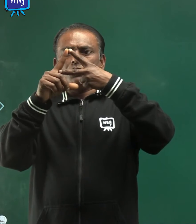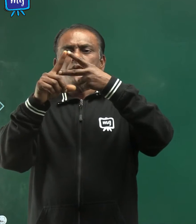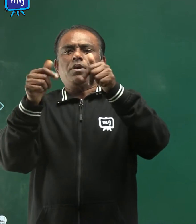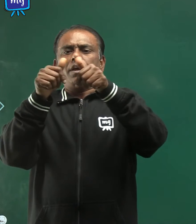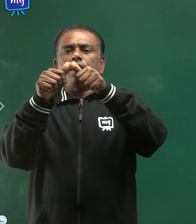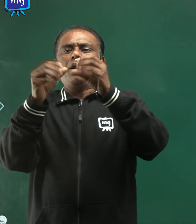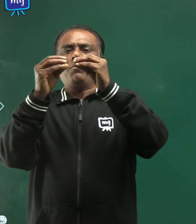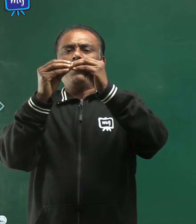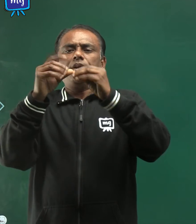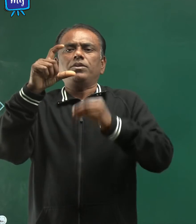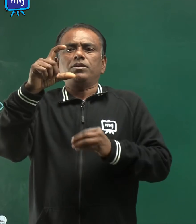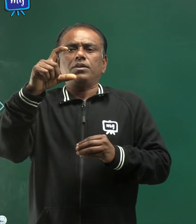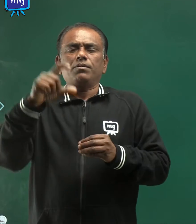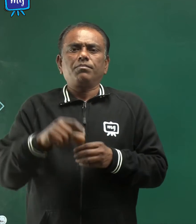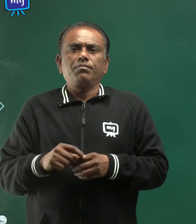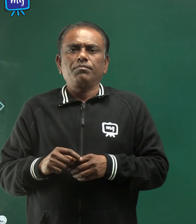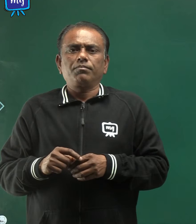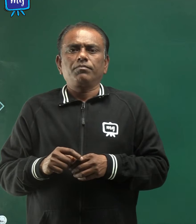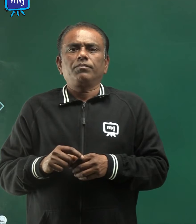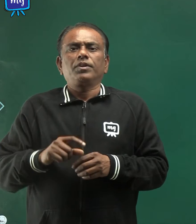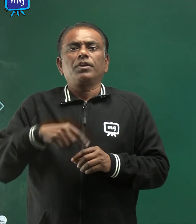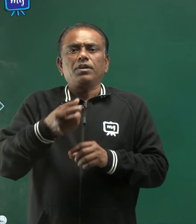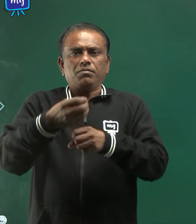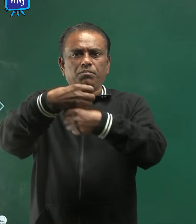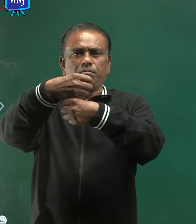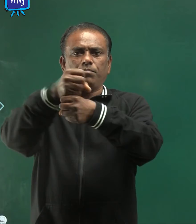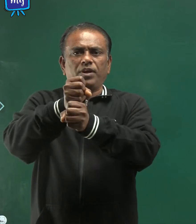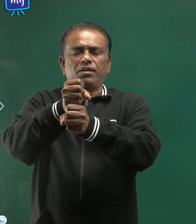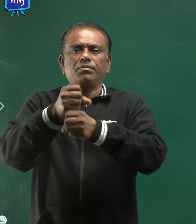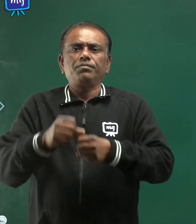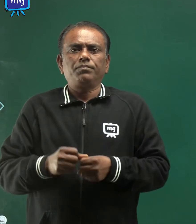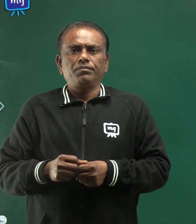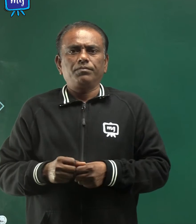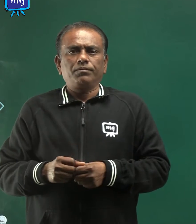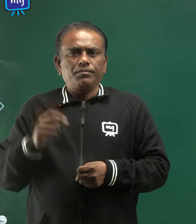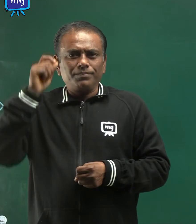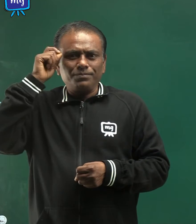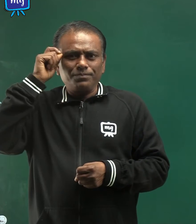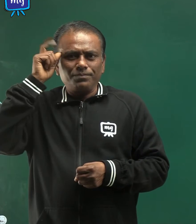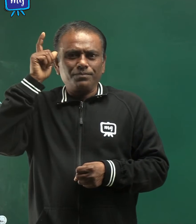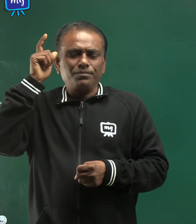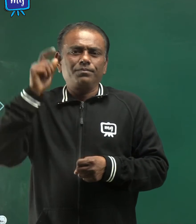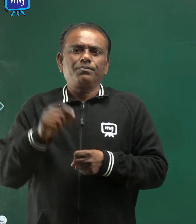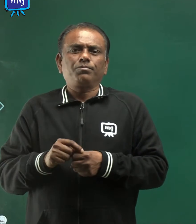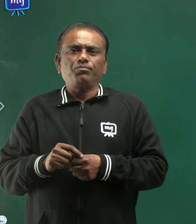की रचना हुई। समझ आ गया।